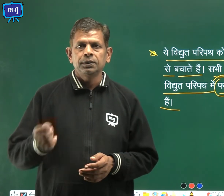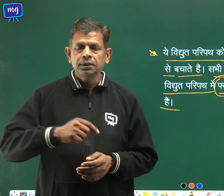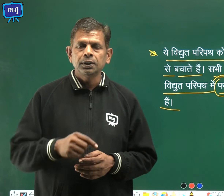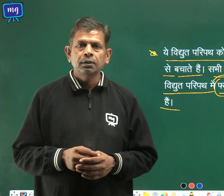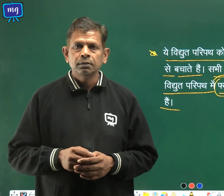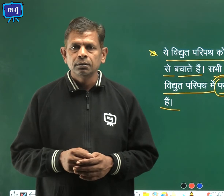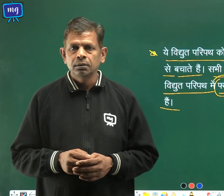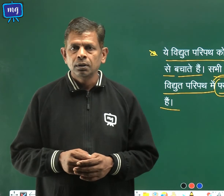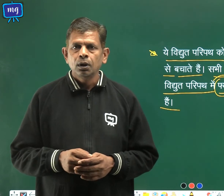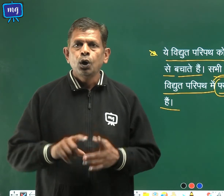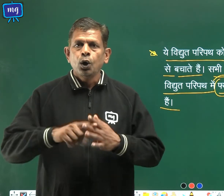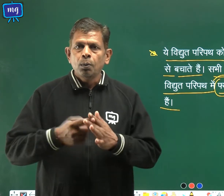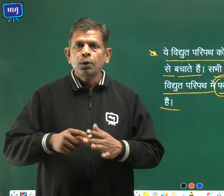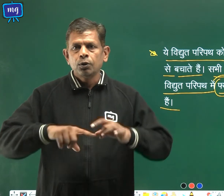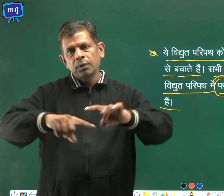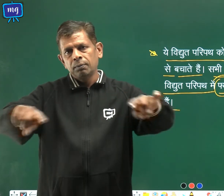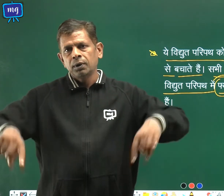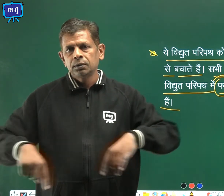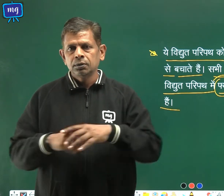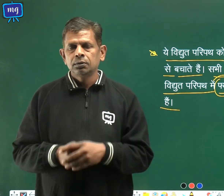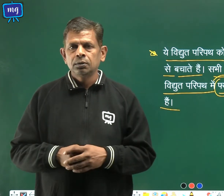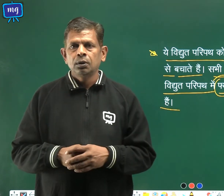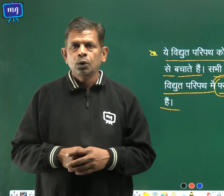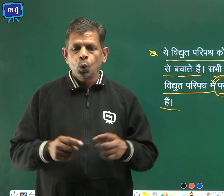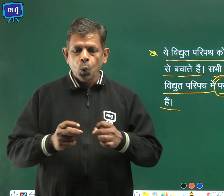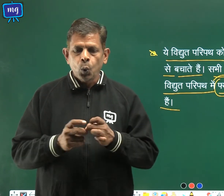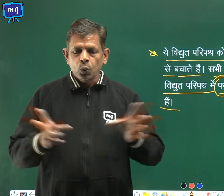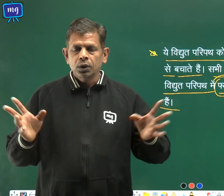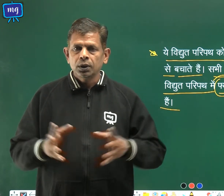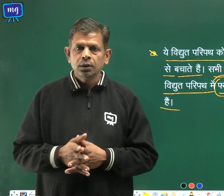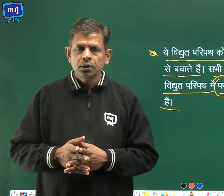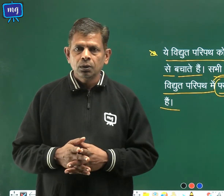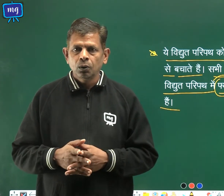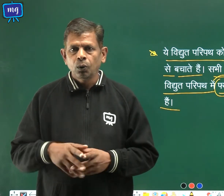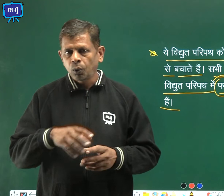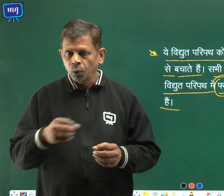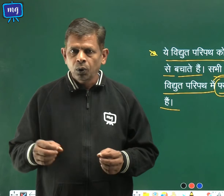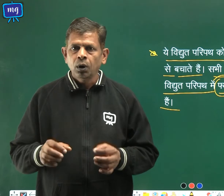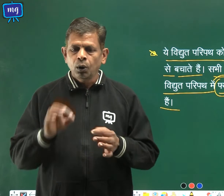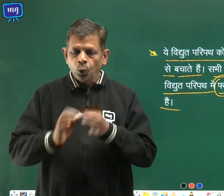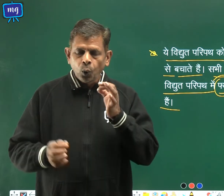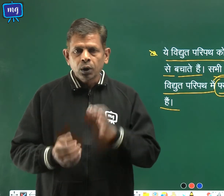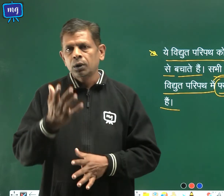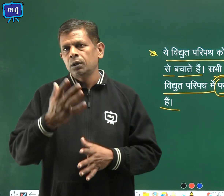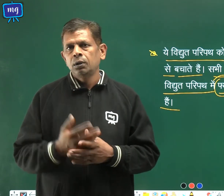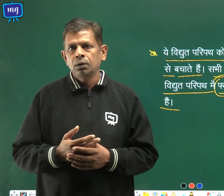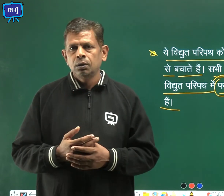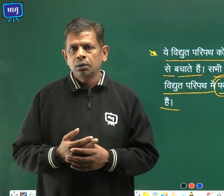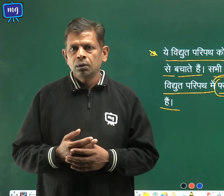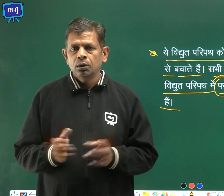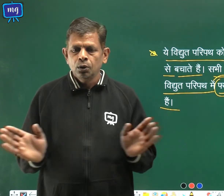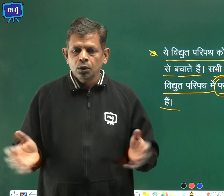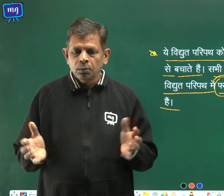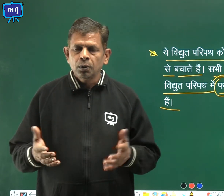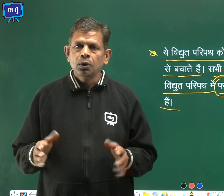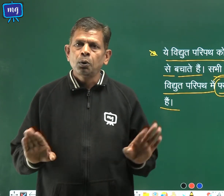जिससे विद्युत परिपथ टूट जाता है और आग लगने की